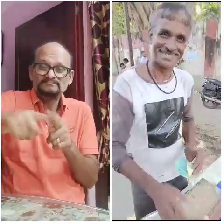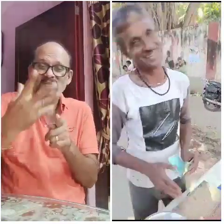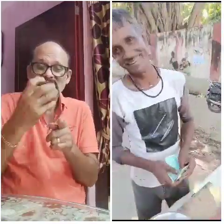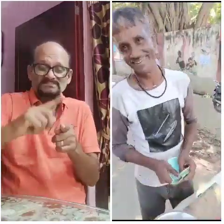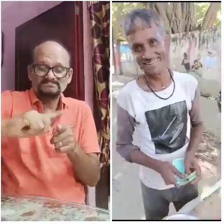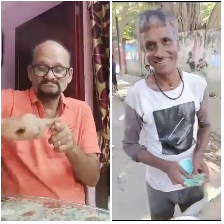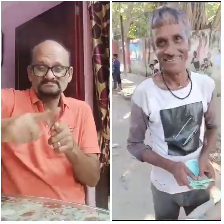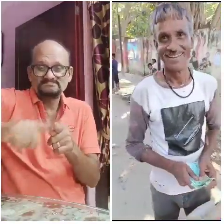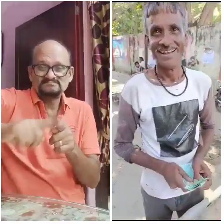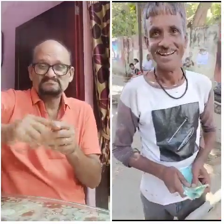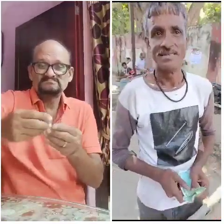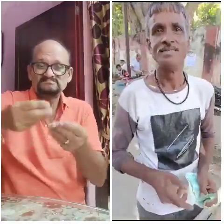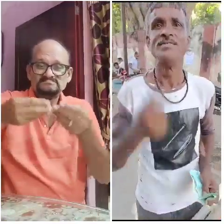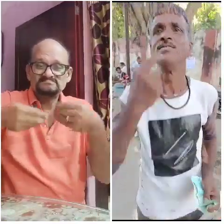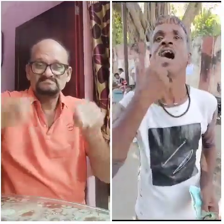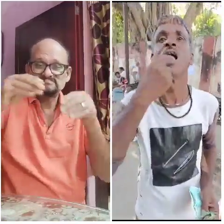नाम कने आव ग्षे नाम